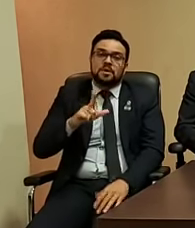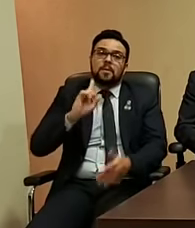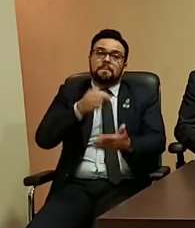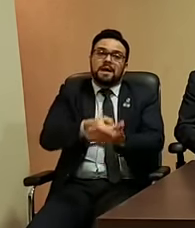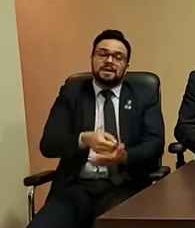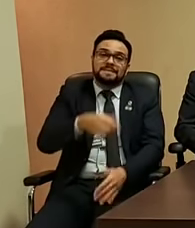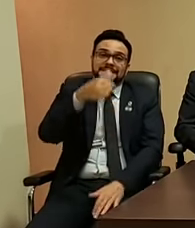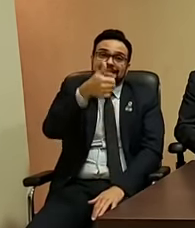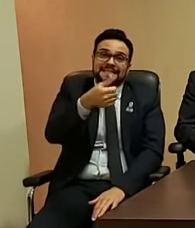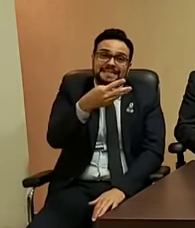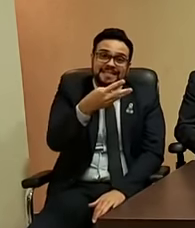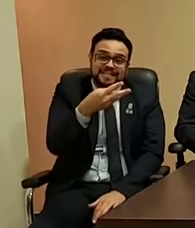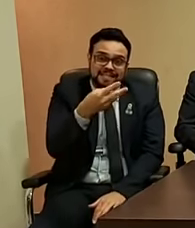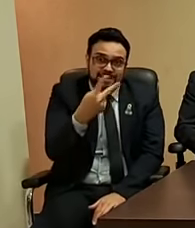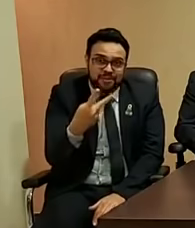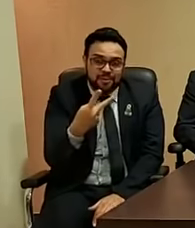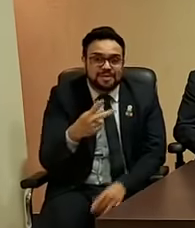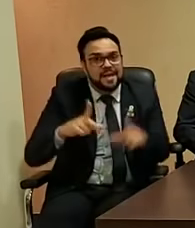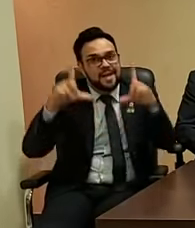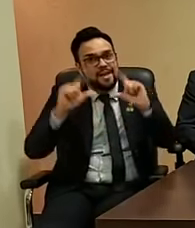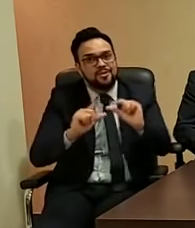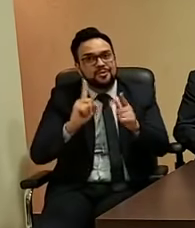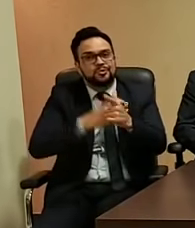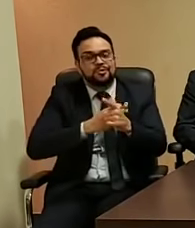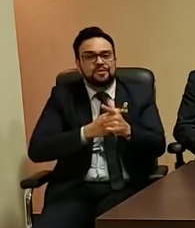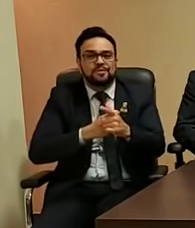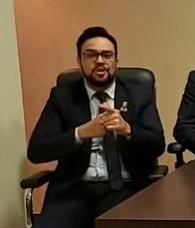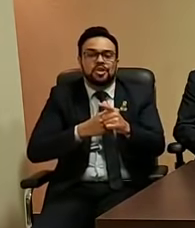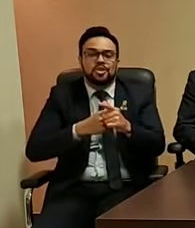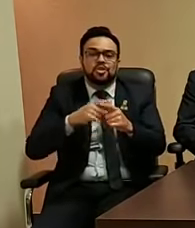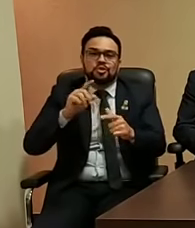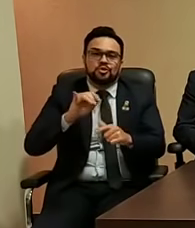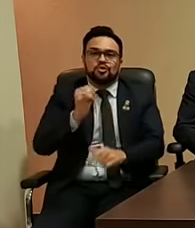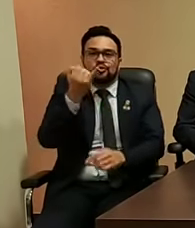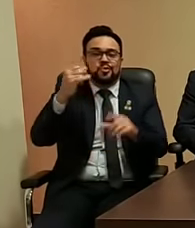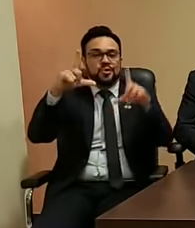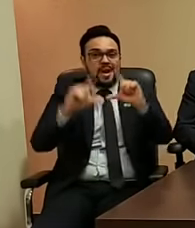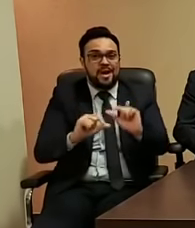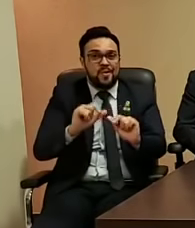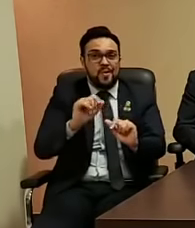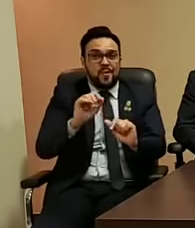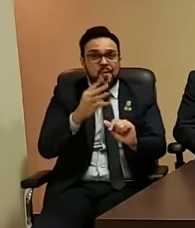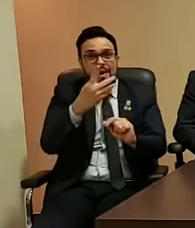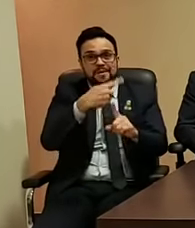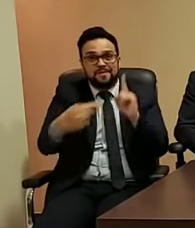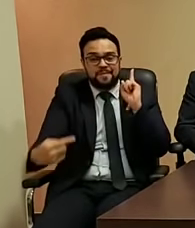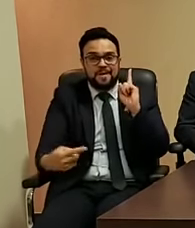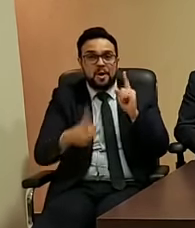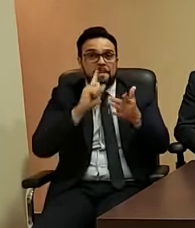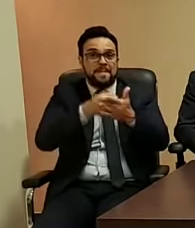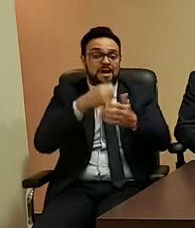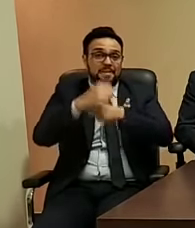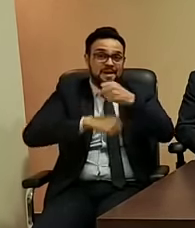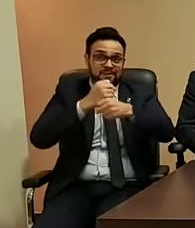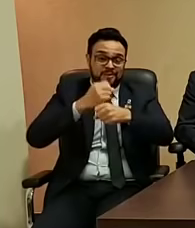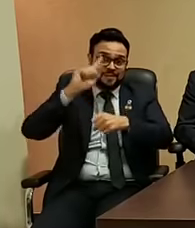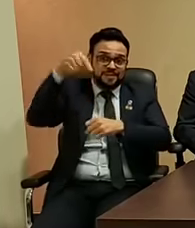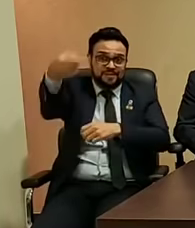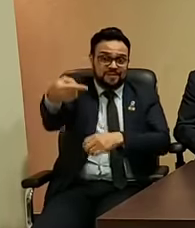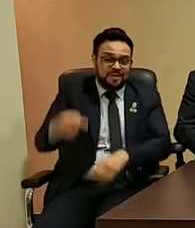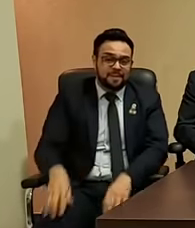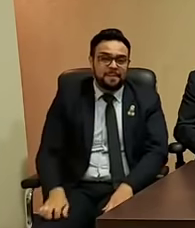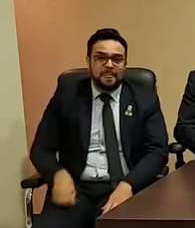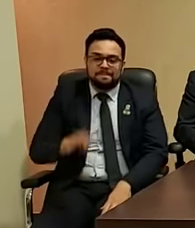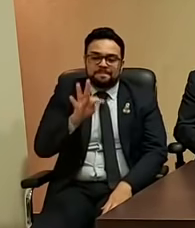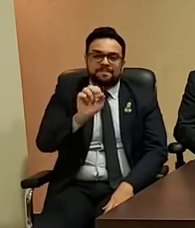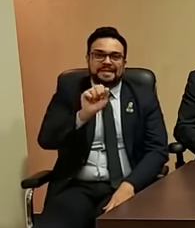mais que o prometido. A dívida pública. E aí, ajuda o juro a cair para 4,5. Exatamente. A gente paga menos no ano que vem. Quando a